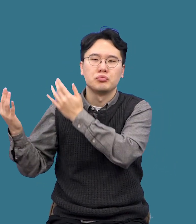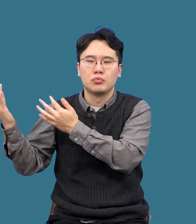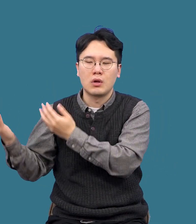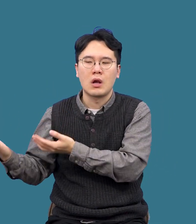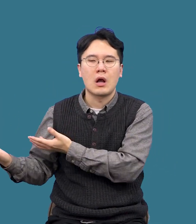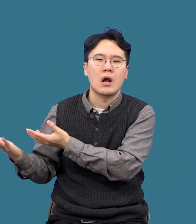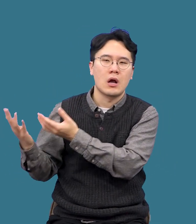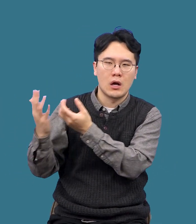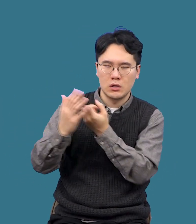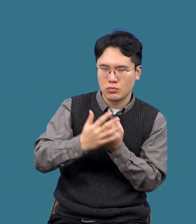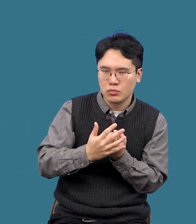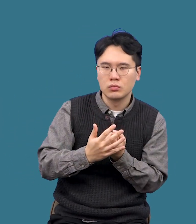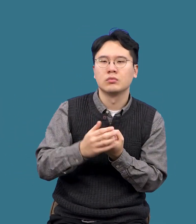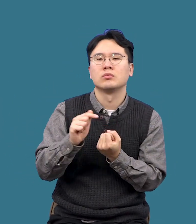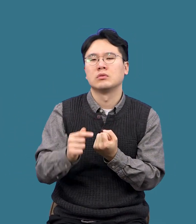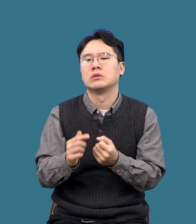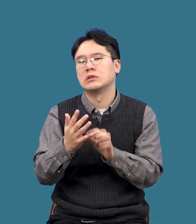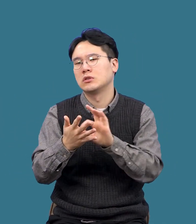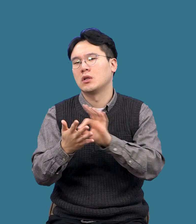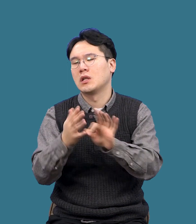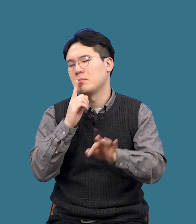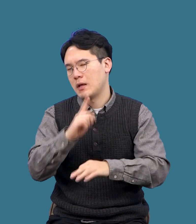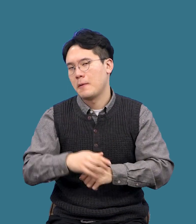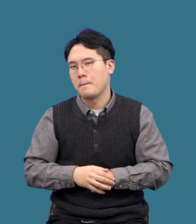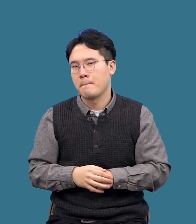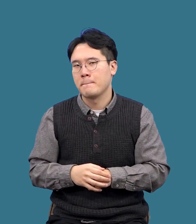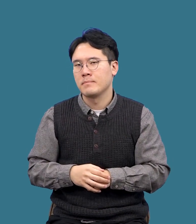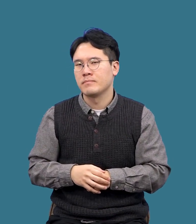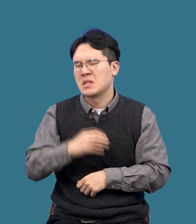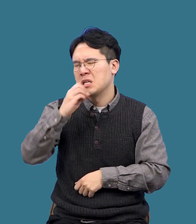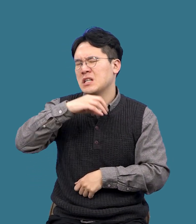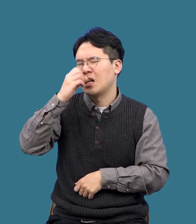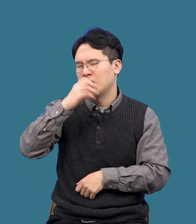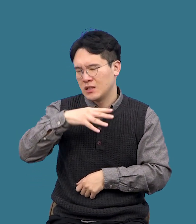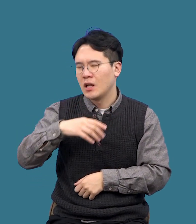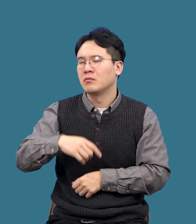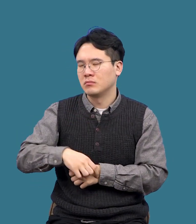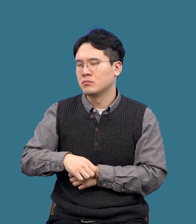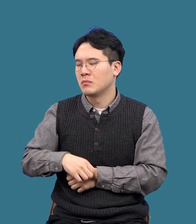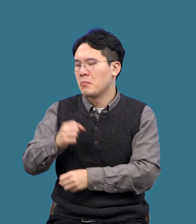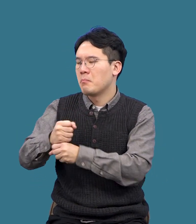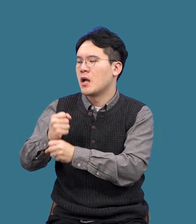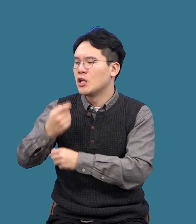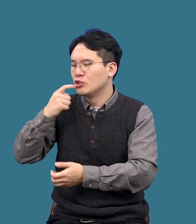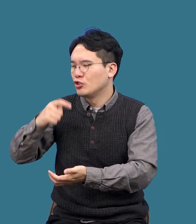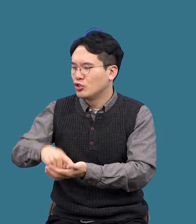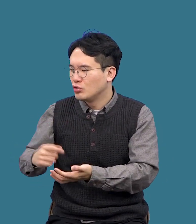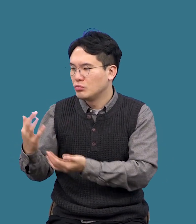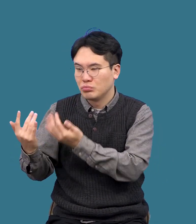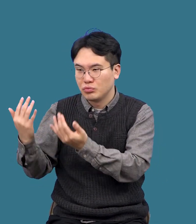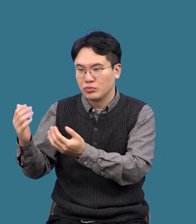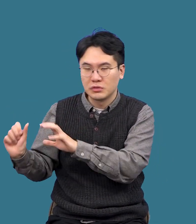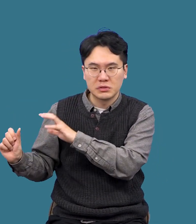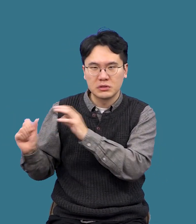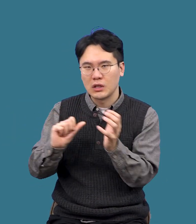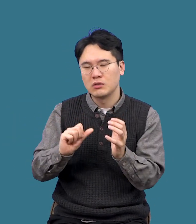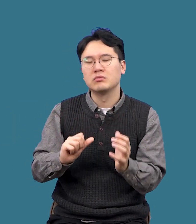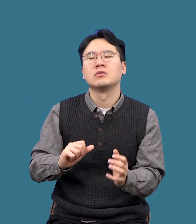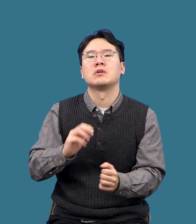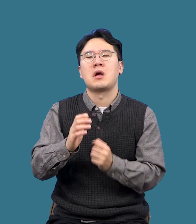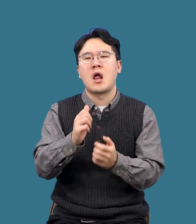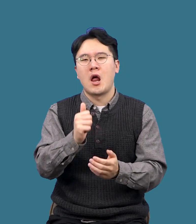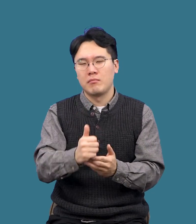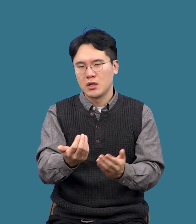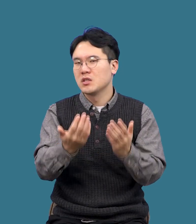아마 그냥 구하기 쉬운 불을 구해서 드리지 않았을까? 불이면 뭐